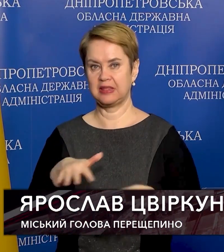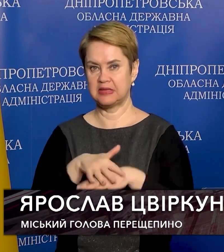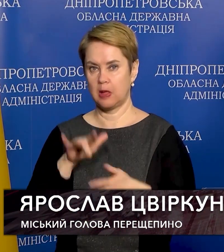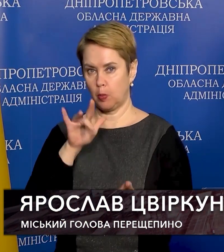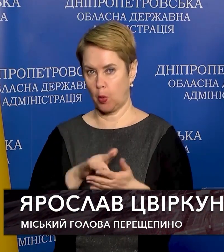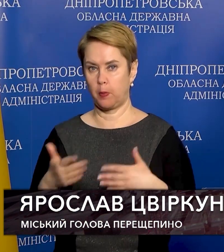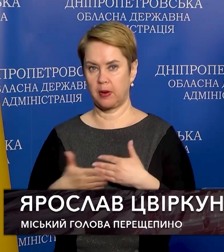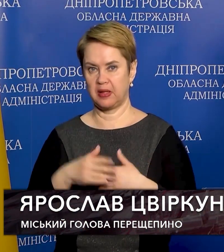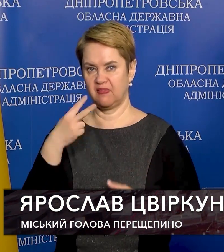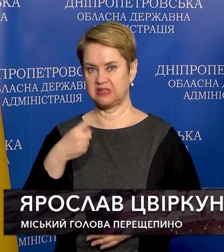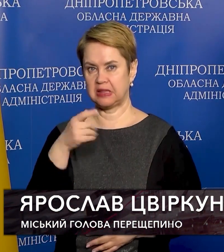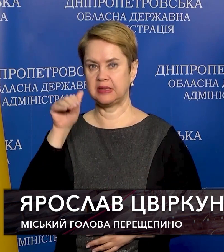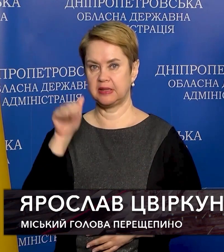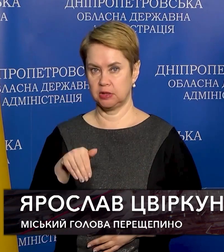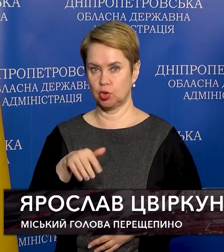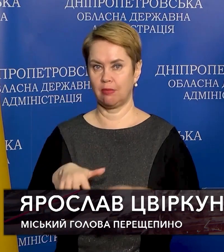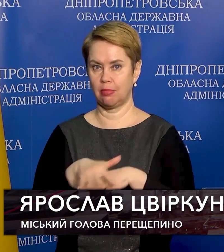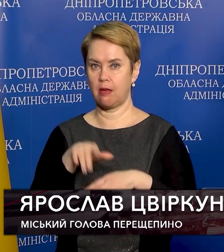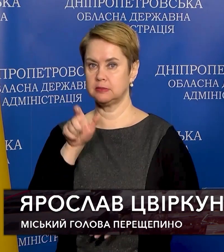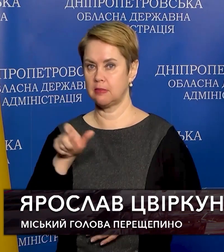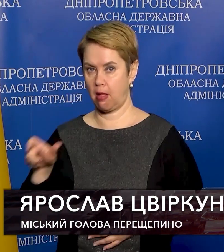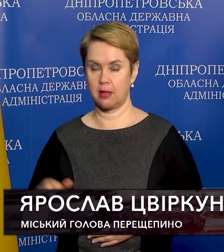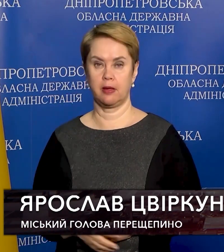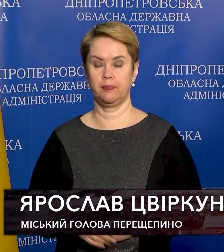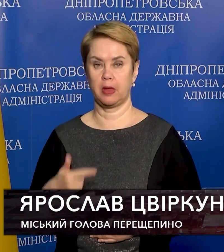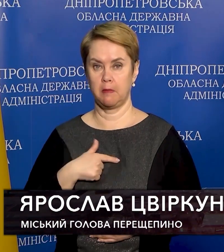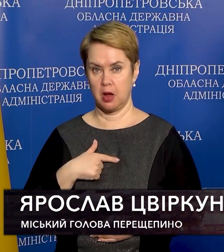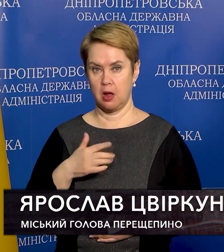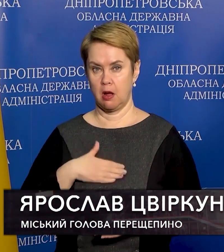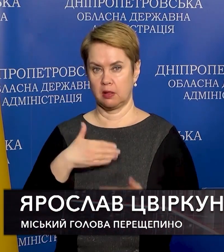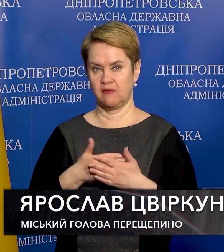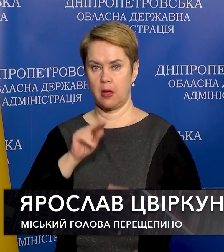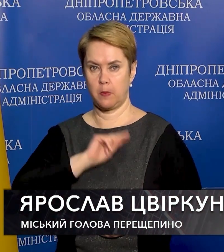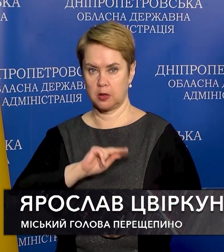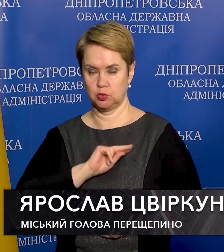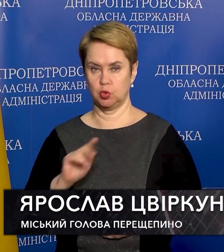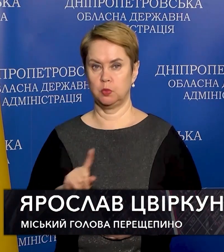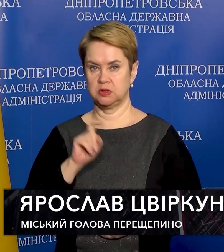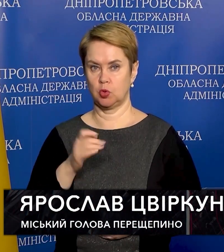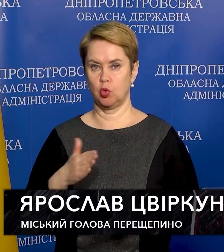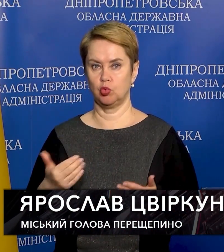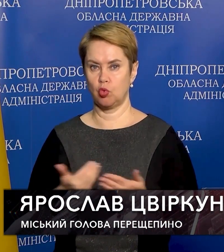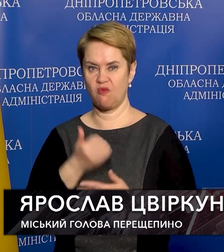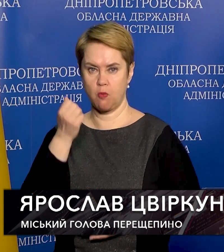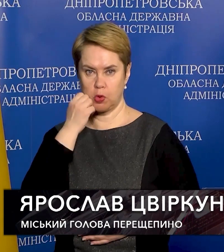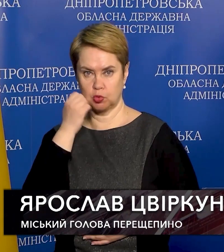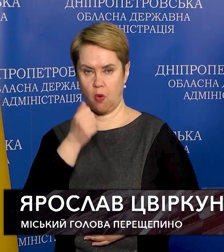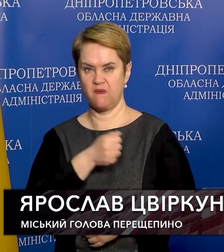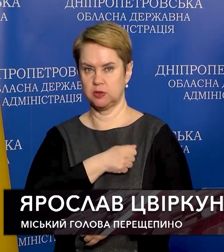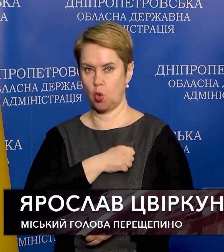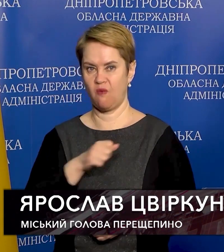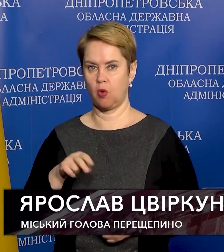населений пункт, приблизно 21 тисяча населення. Ми активно співпрацюємо з Новомосковською